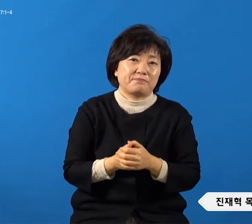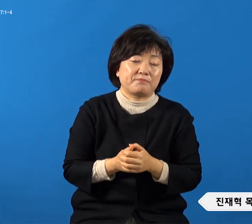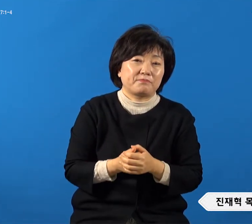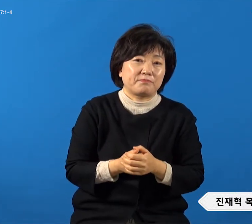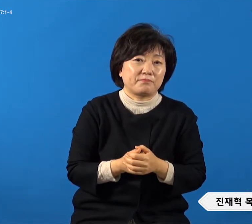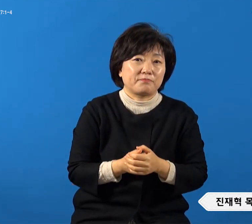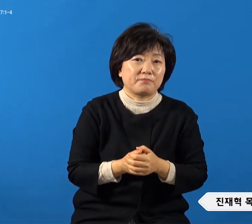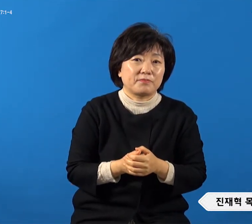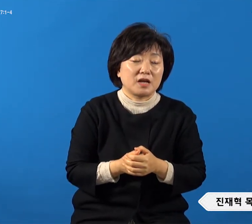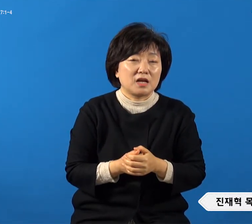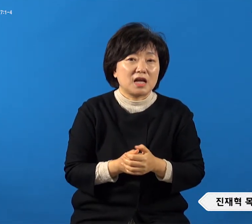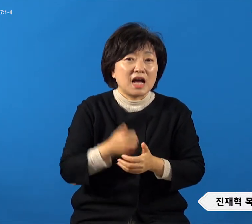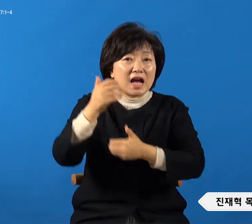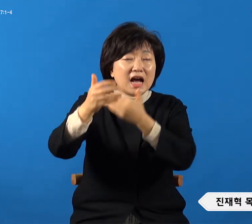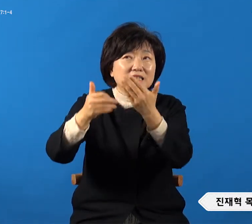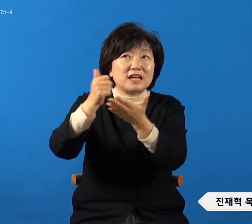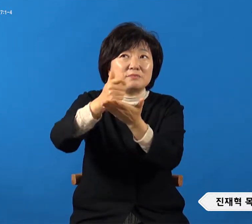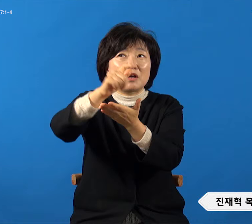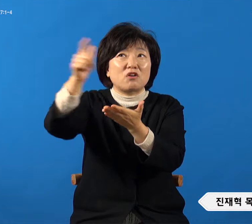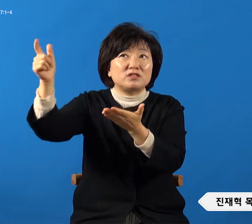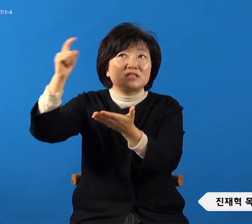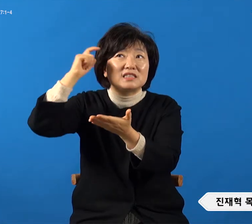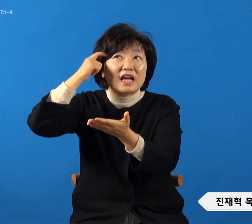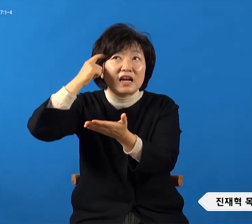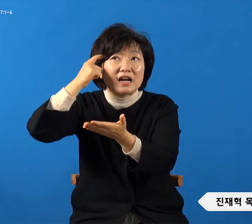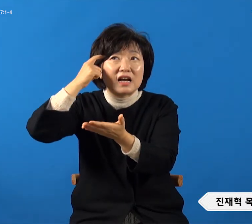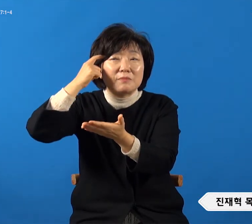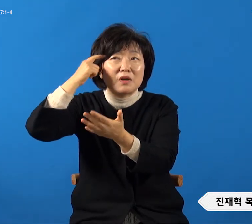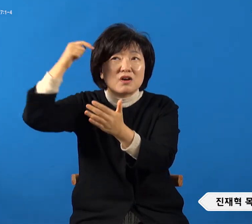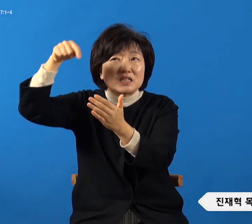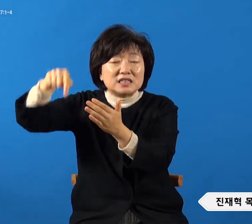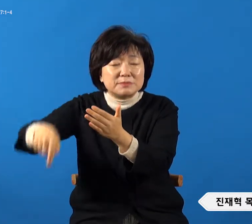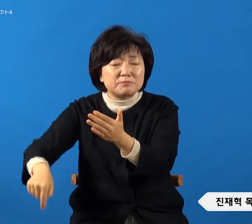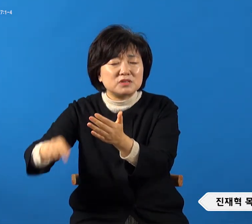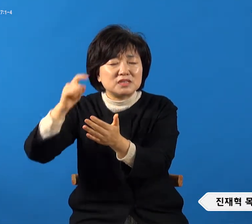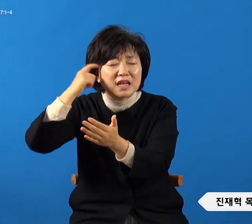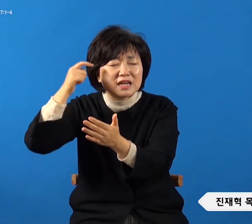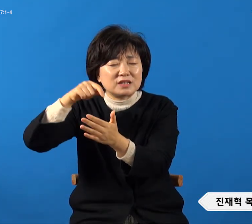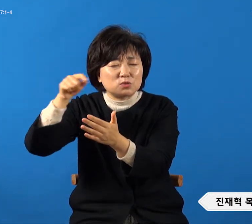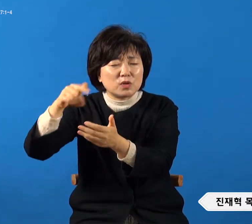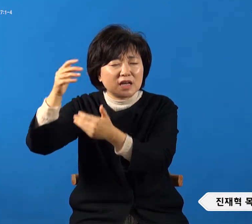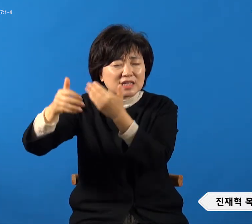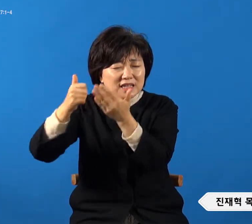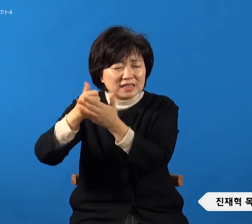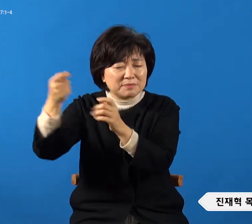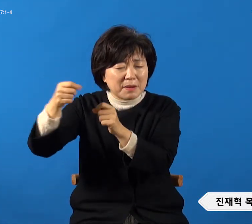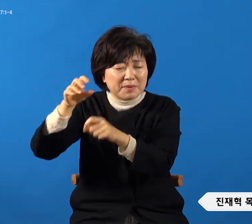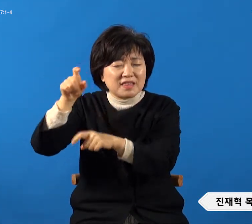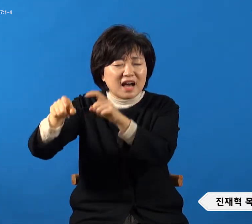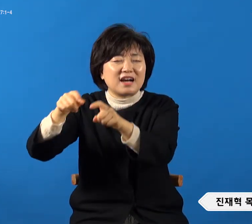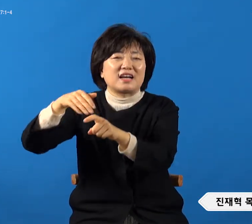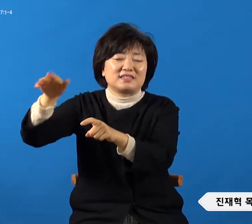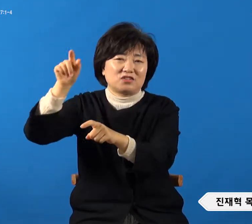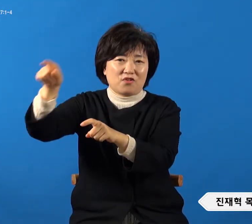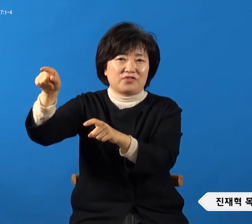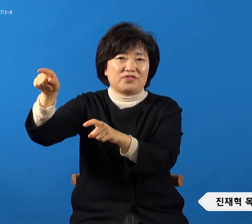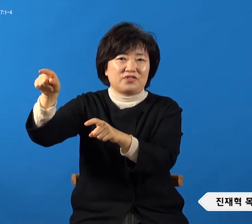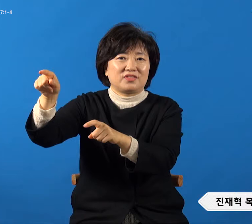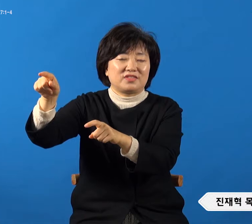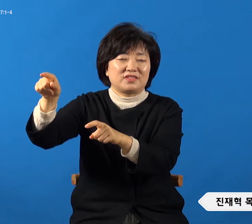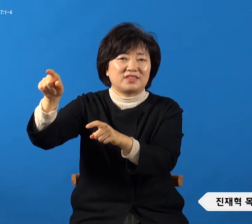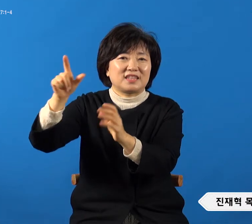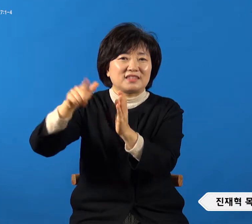그래서 하나님의 것들을 생각하며 깊은 생각 가운데 주님 앞에 나가는 것, 그것을